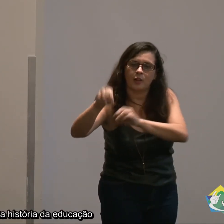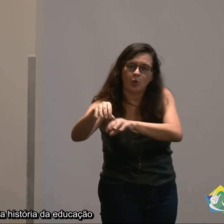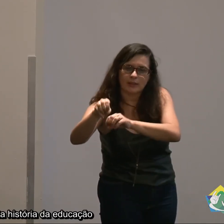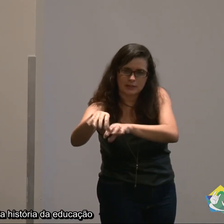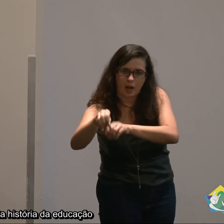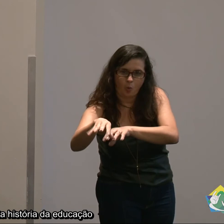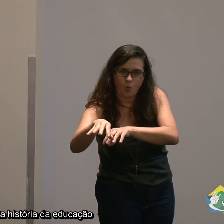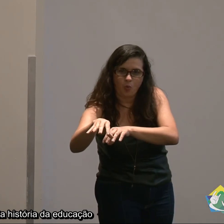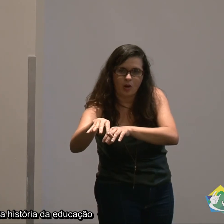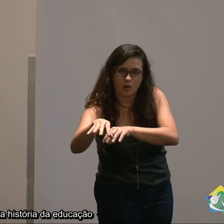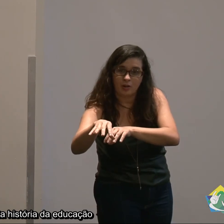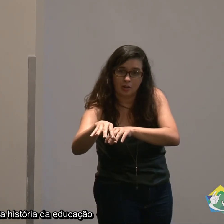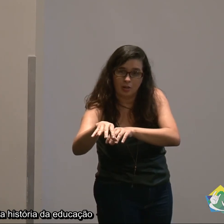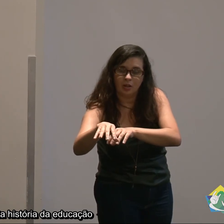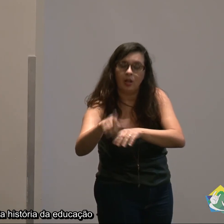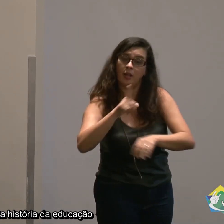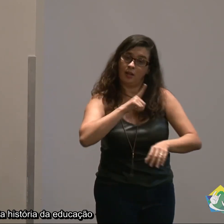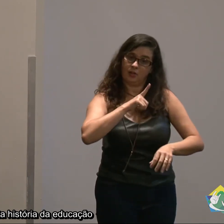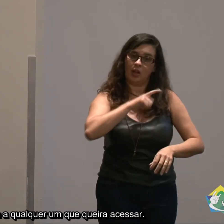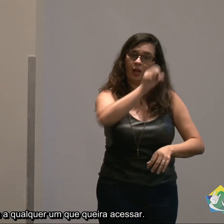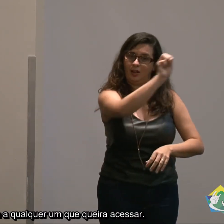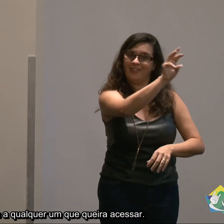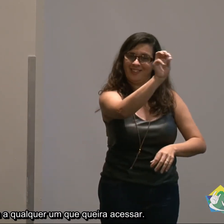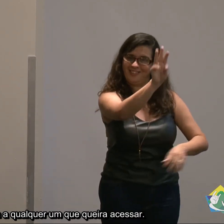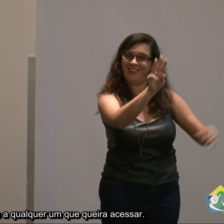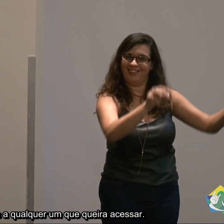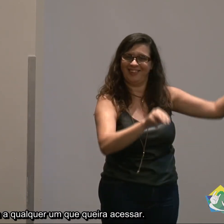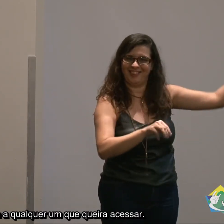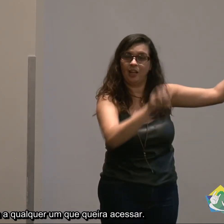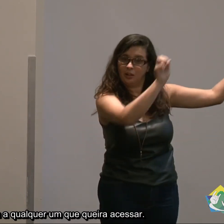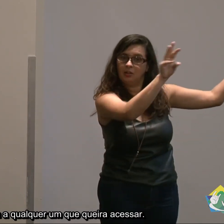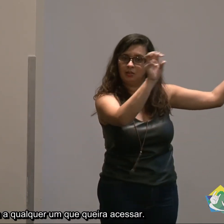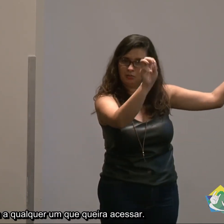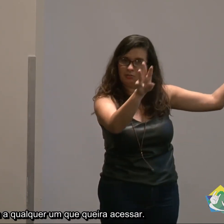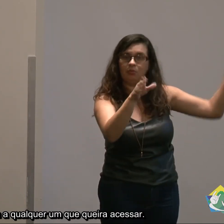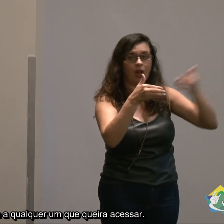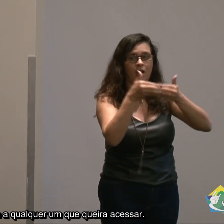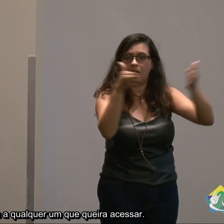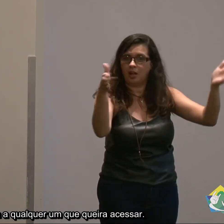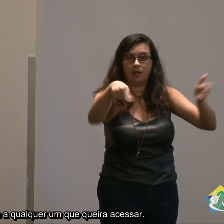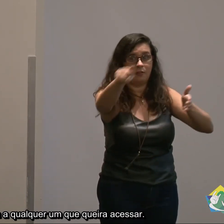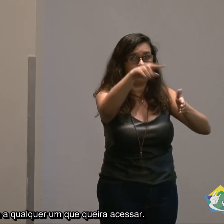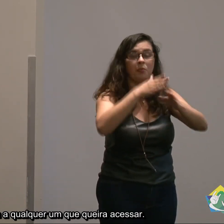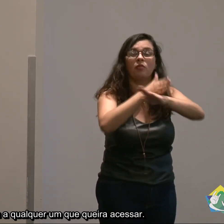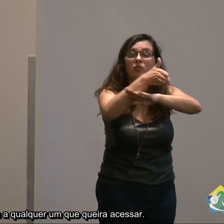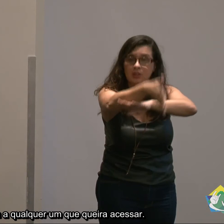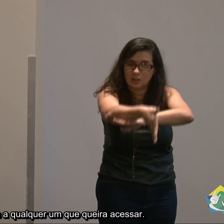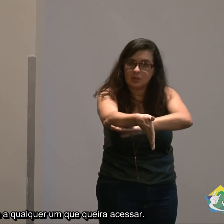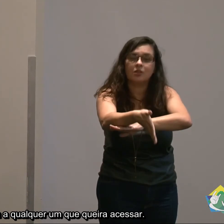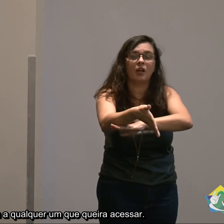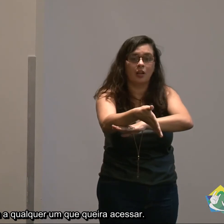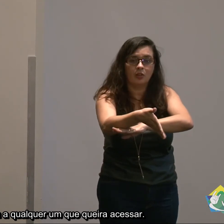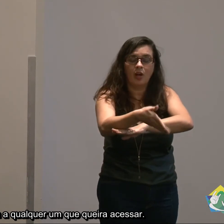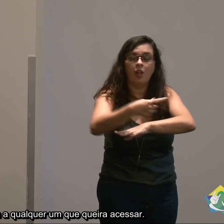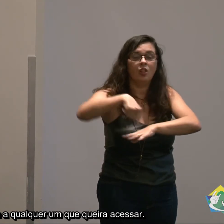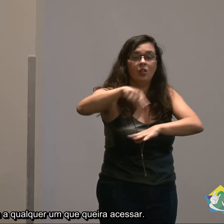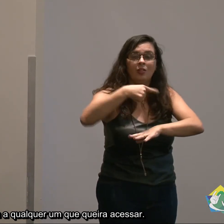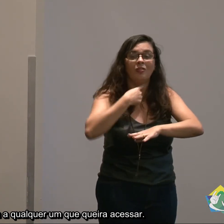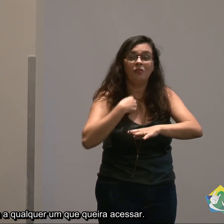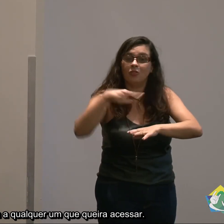é a história da educação revista história da educação que é online está aberta para qualquer um que queira acessar